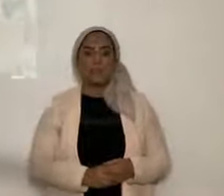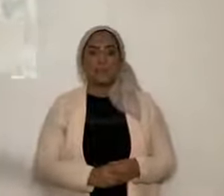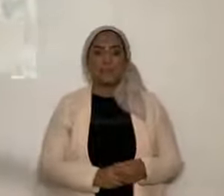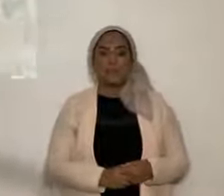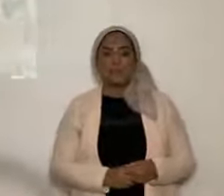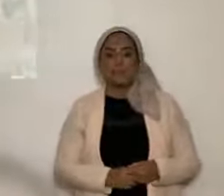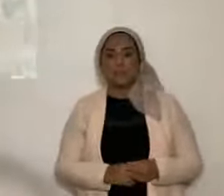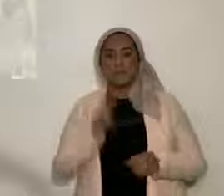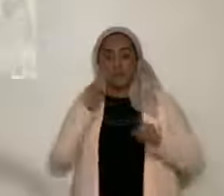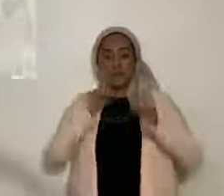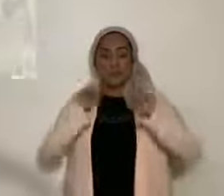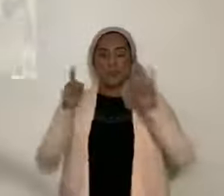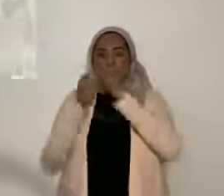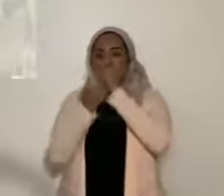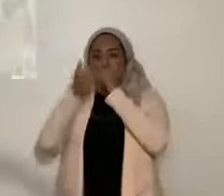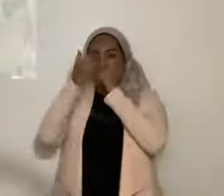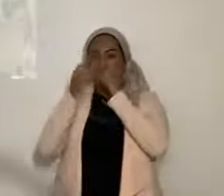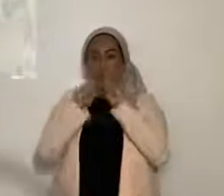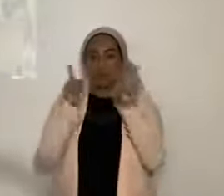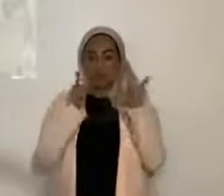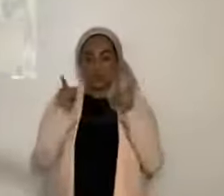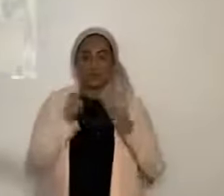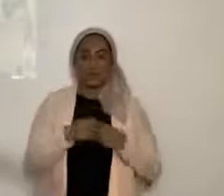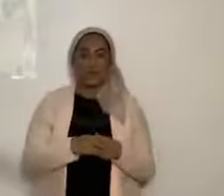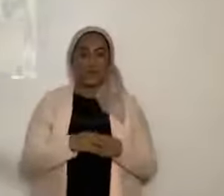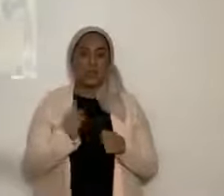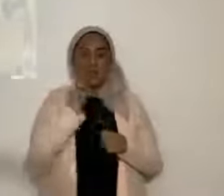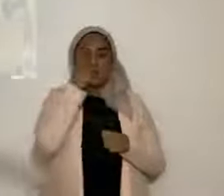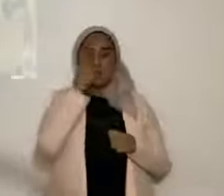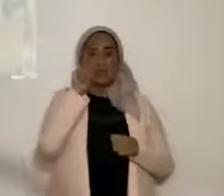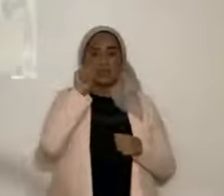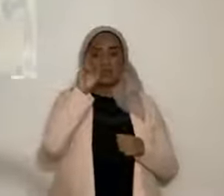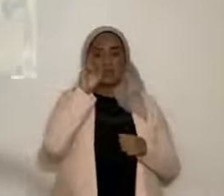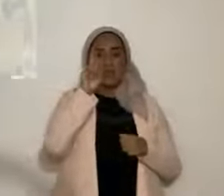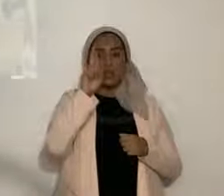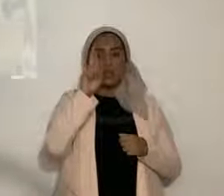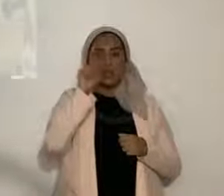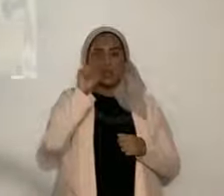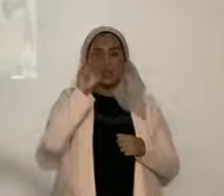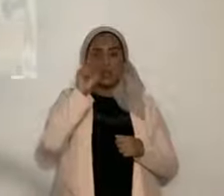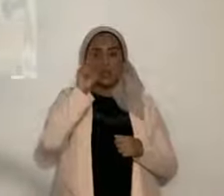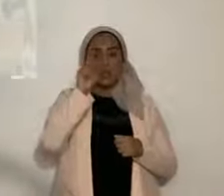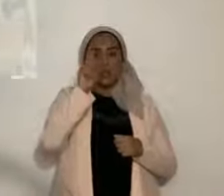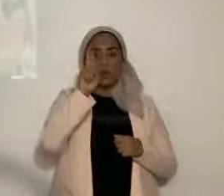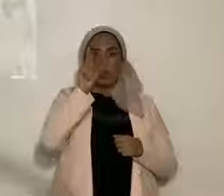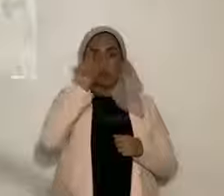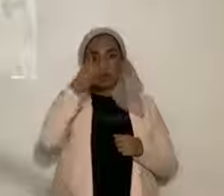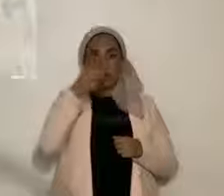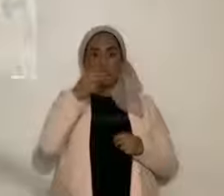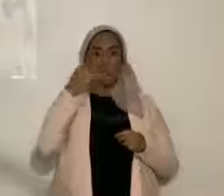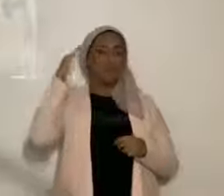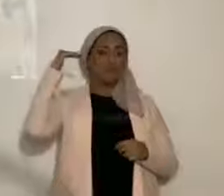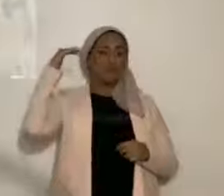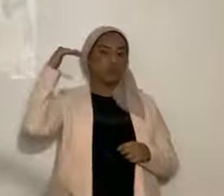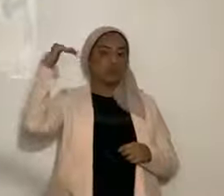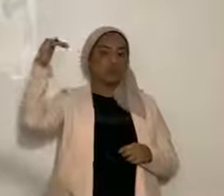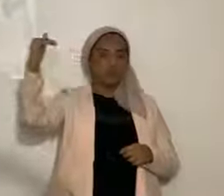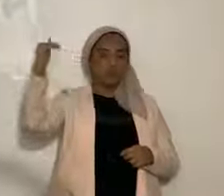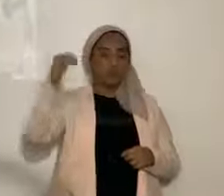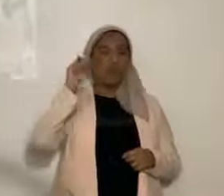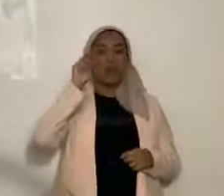cosas diferentes y 2 toques de shofar diferentes. El primero es teruá o truá, ta ta ta ta ta ta ta ta ta ta ta ta. El de